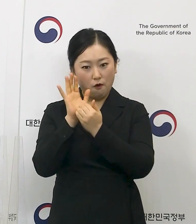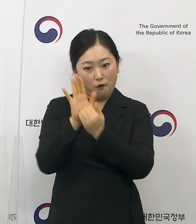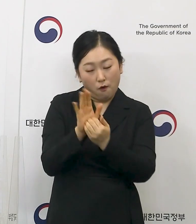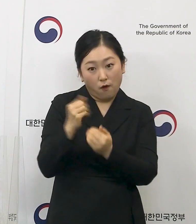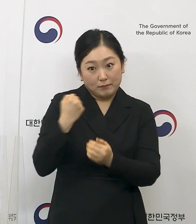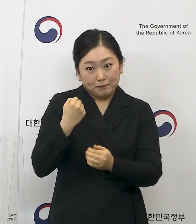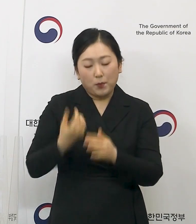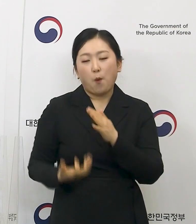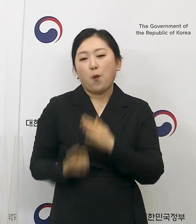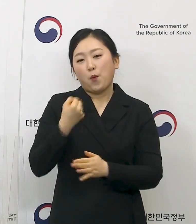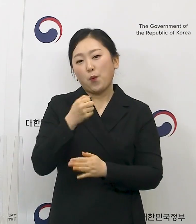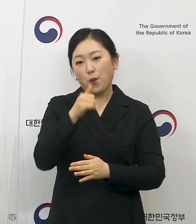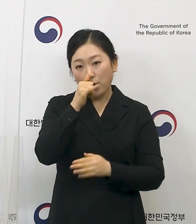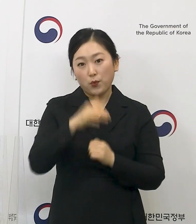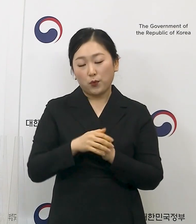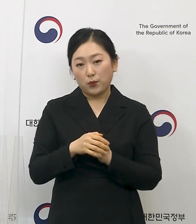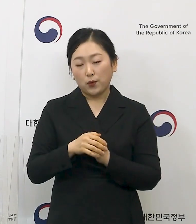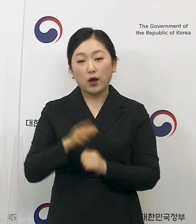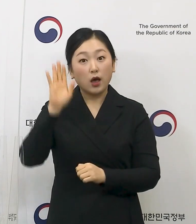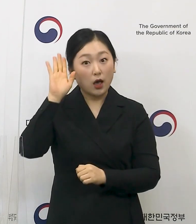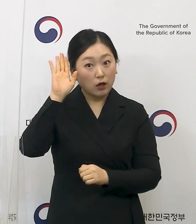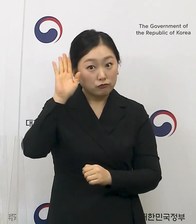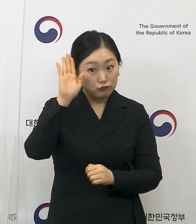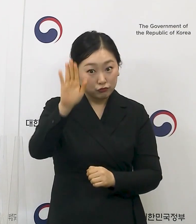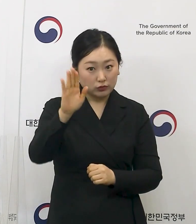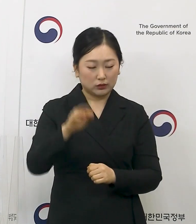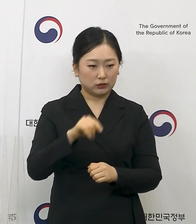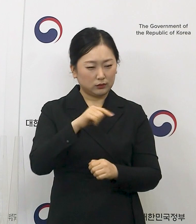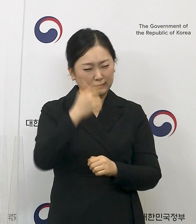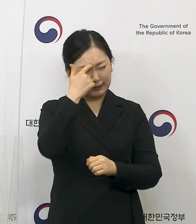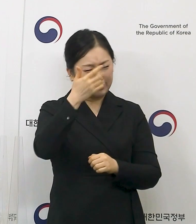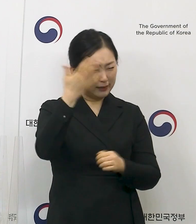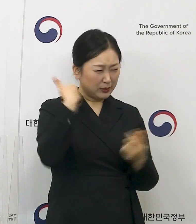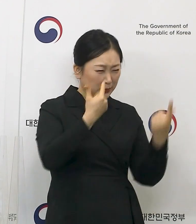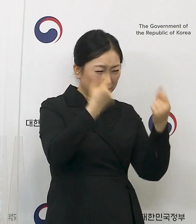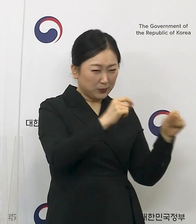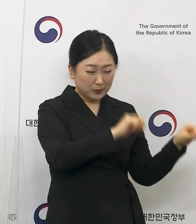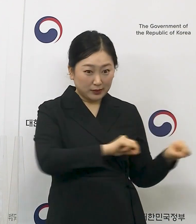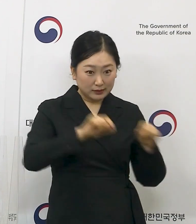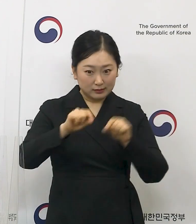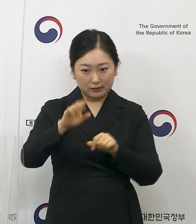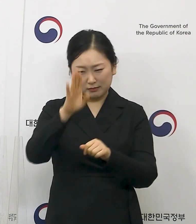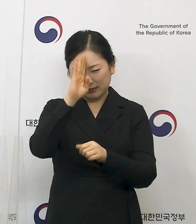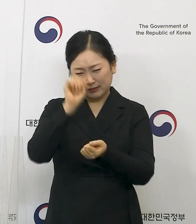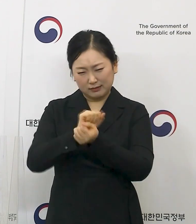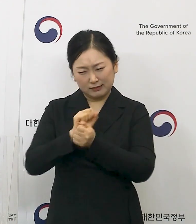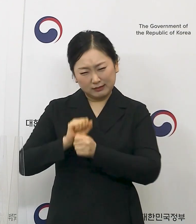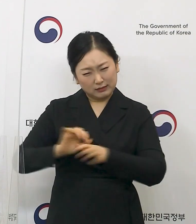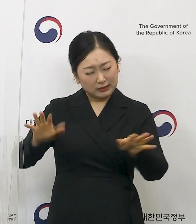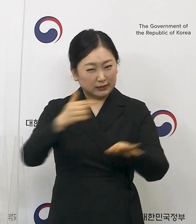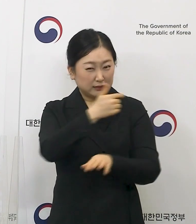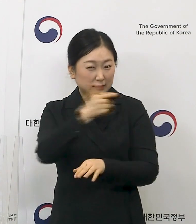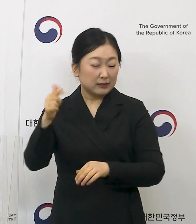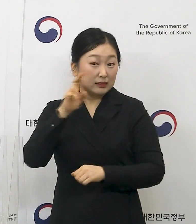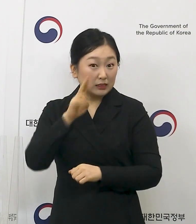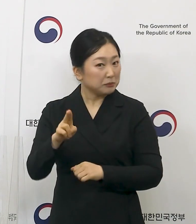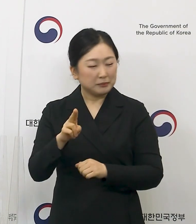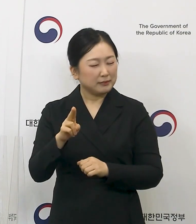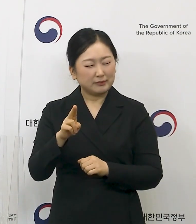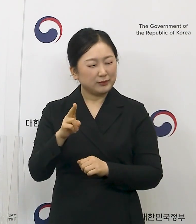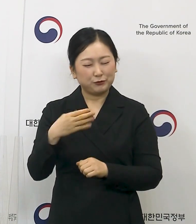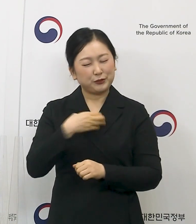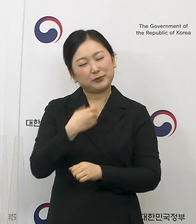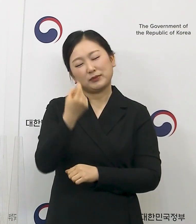있으며 향후에는 이전과 같은 대규모 유행 가능성은 작다는 평가입니다.